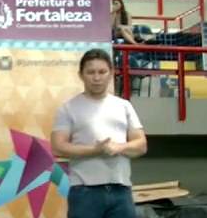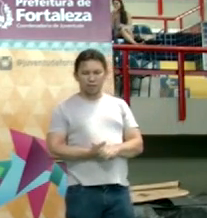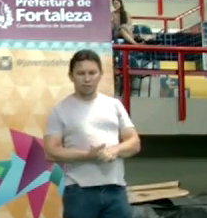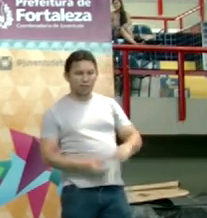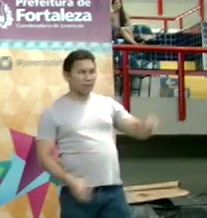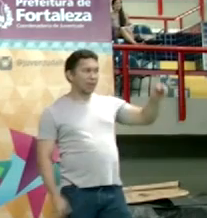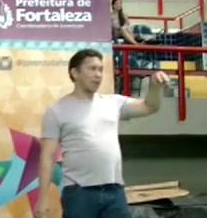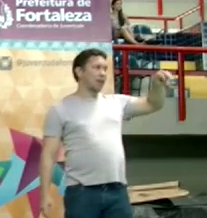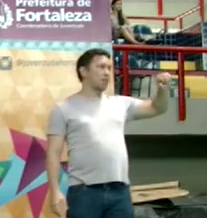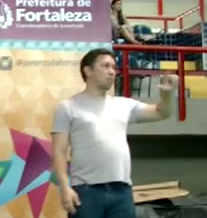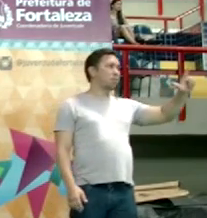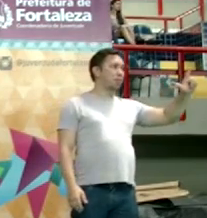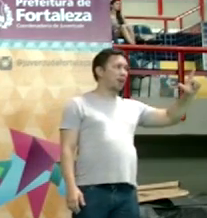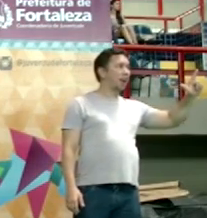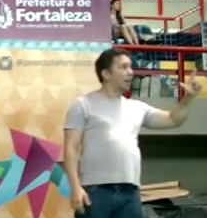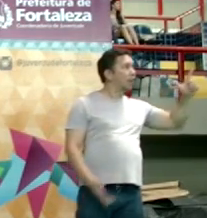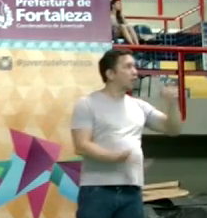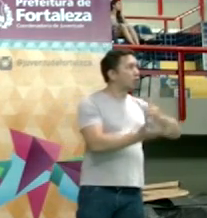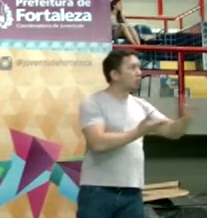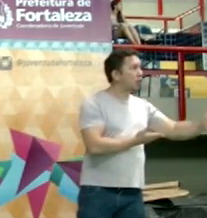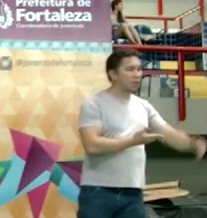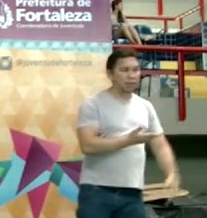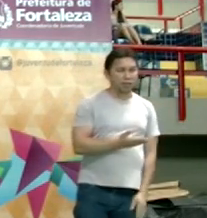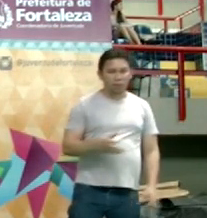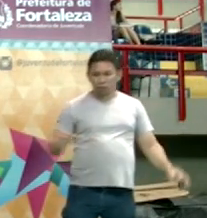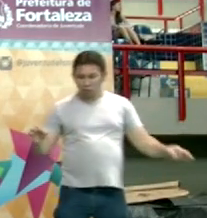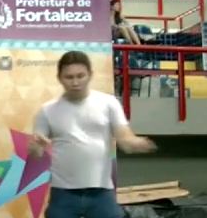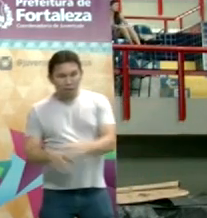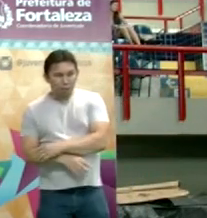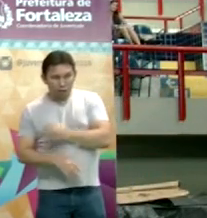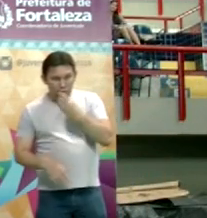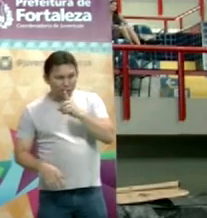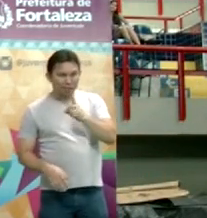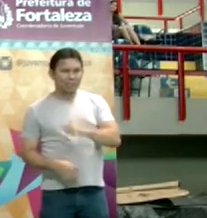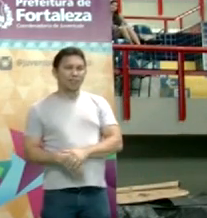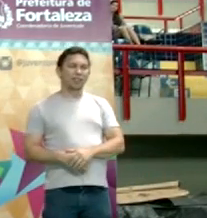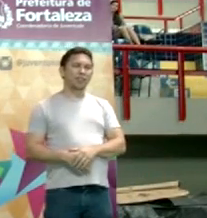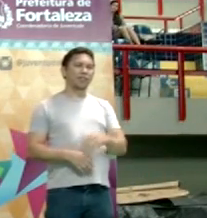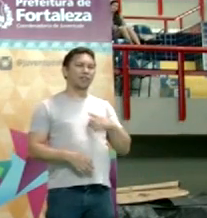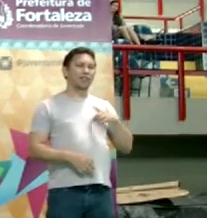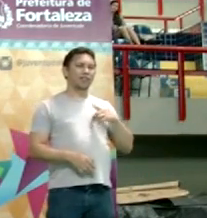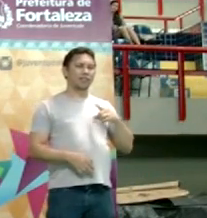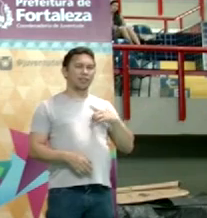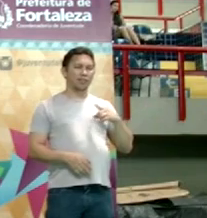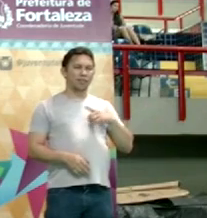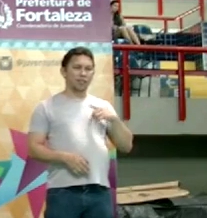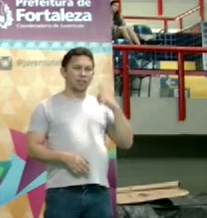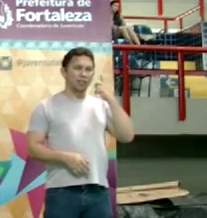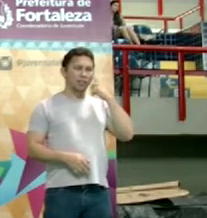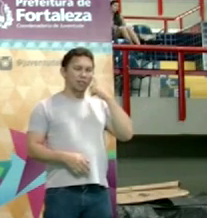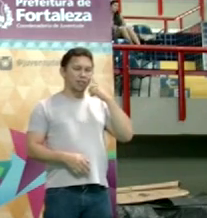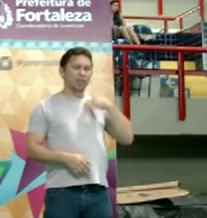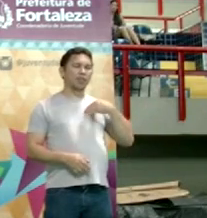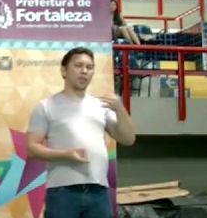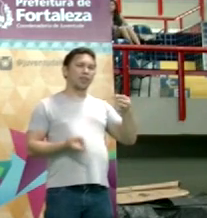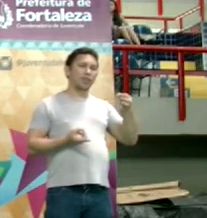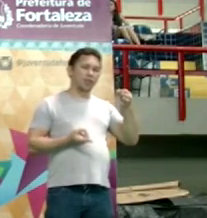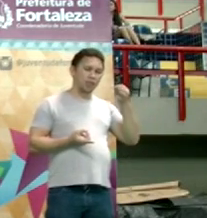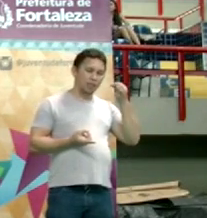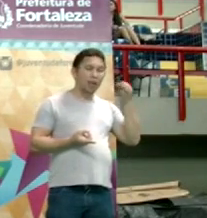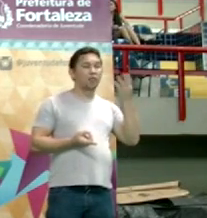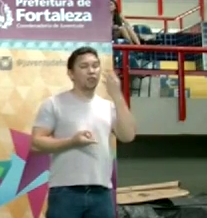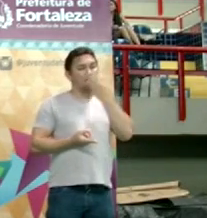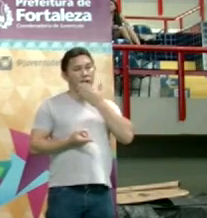começou male, não terminará bene. Então vamos lá. M de monocultura, já foi café, já